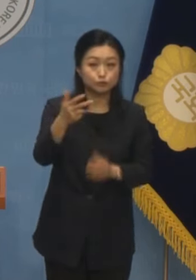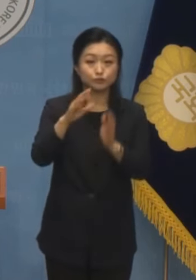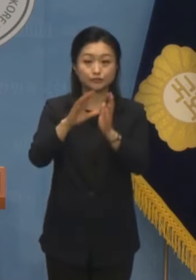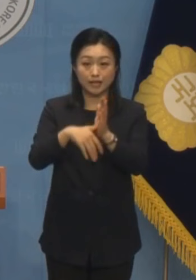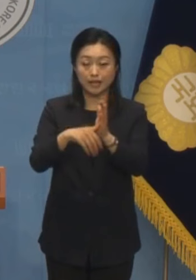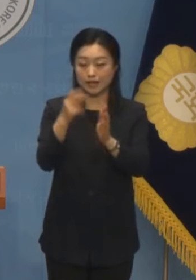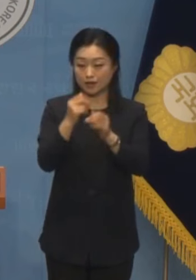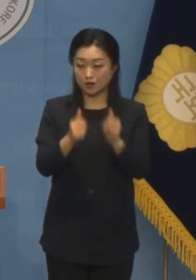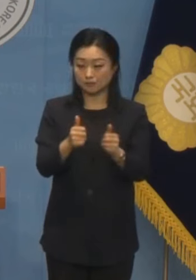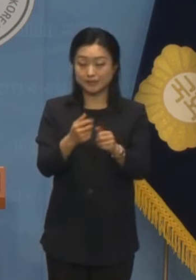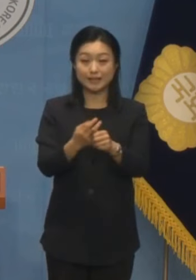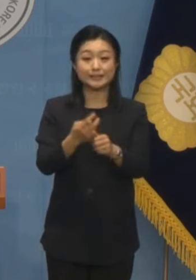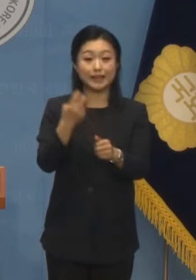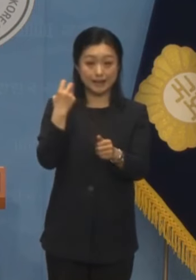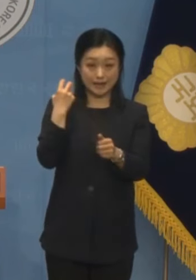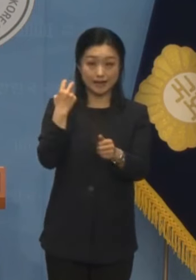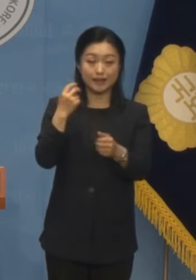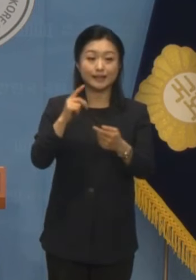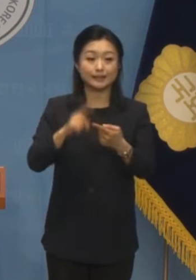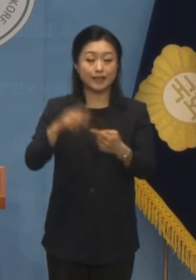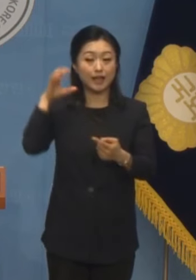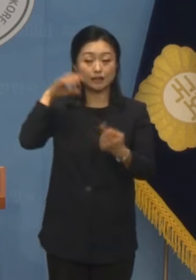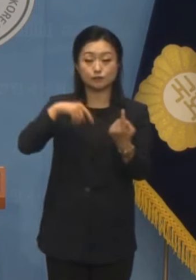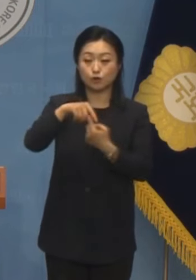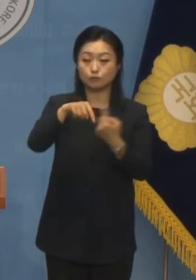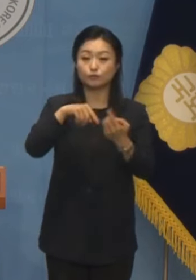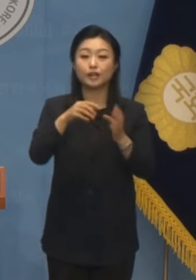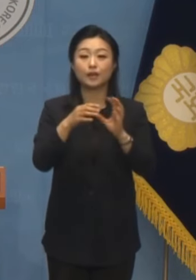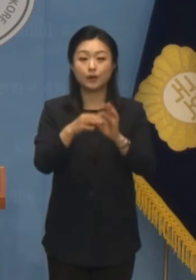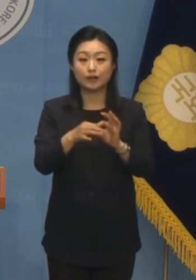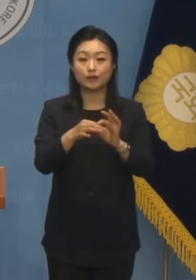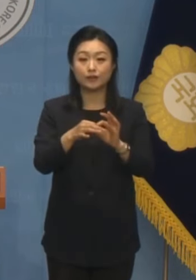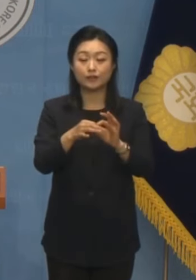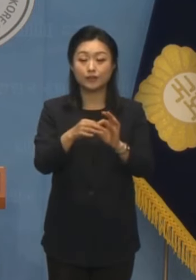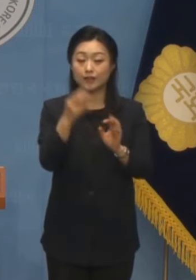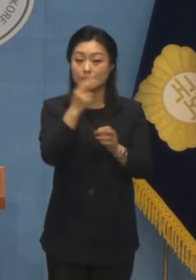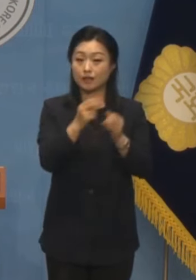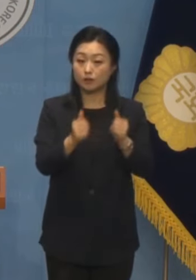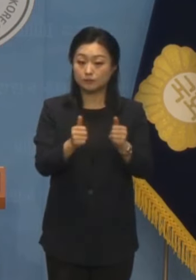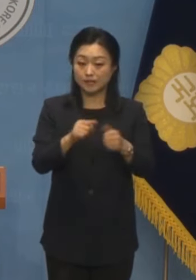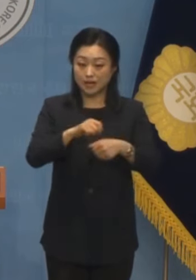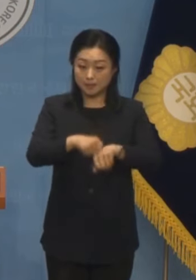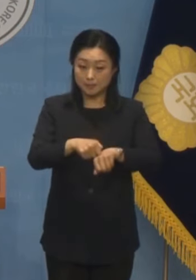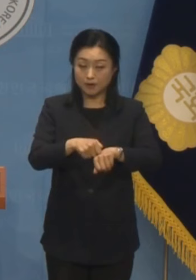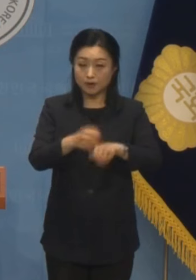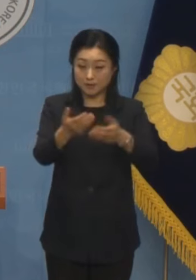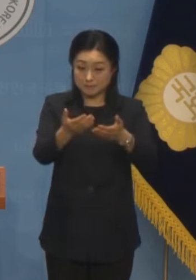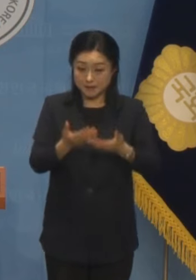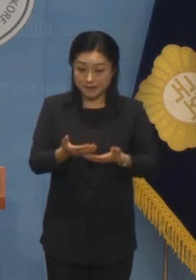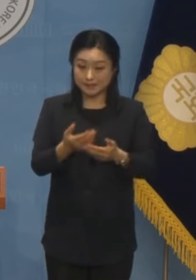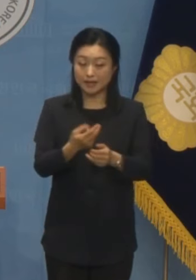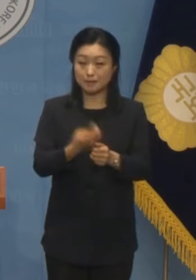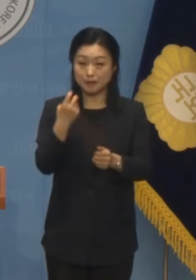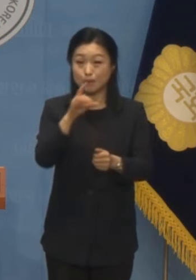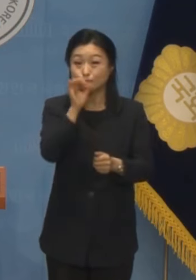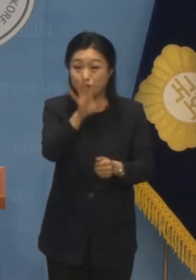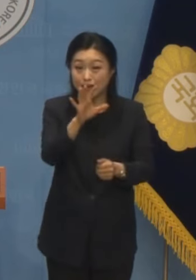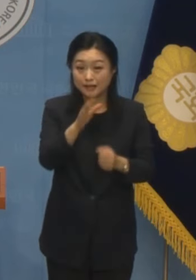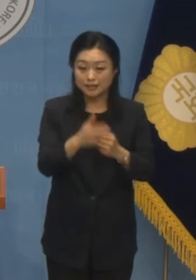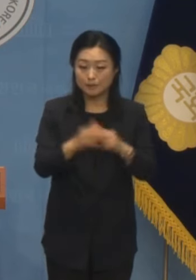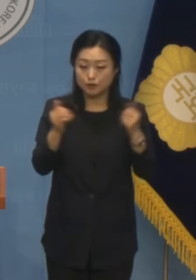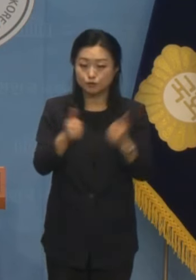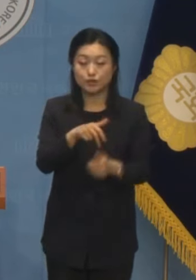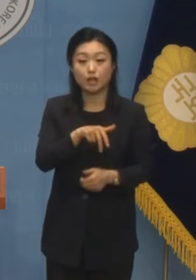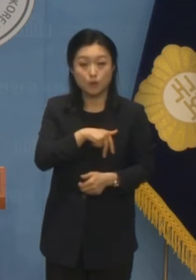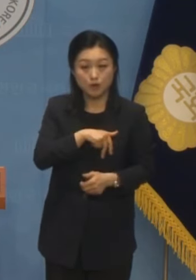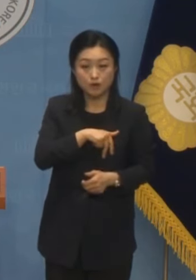이루어지는 검사 탄핵 청문회와 관련해서도 검사가 징계에 의해서 파면이 불가능하기 때문에